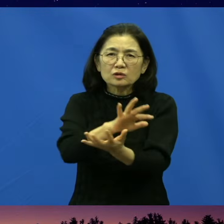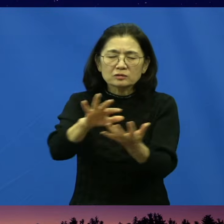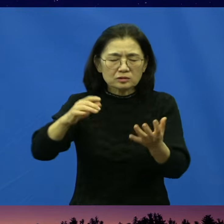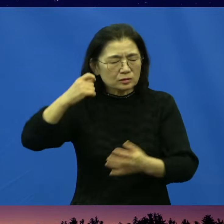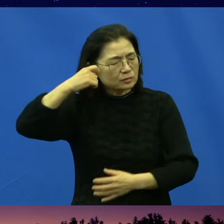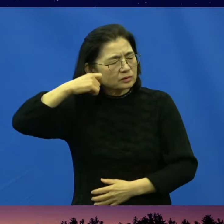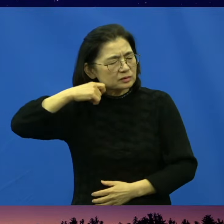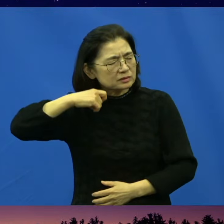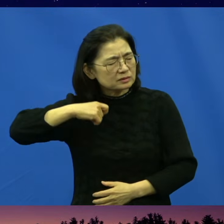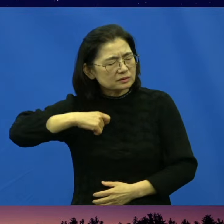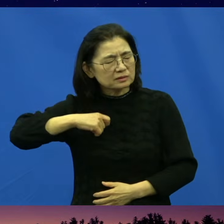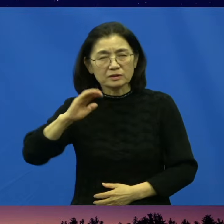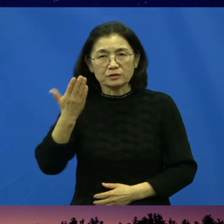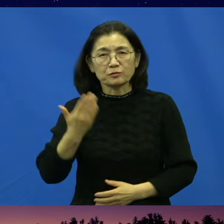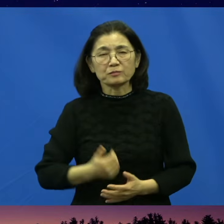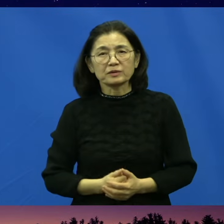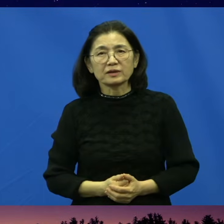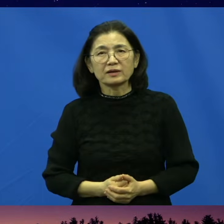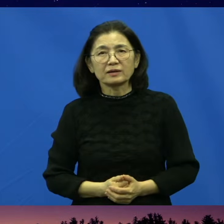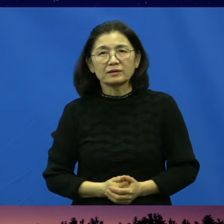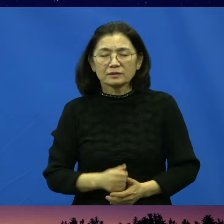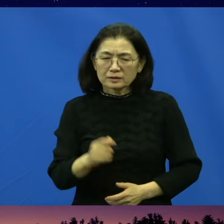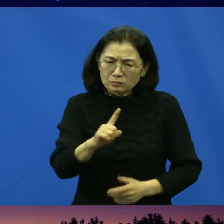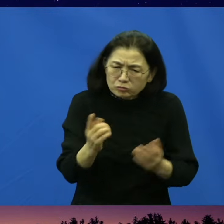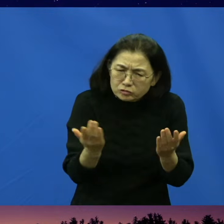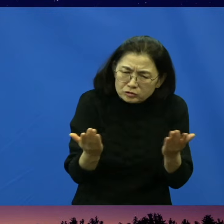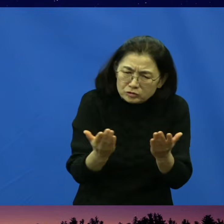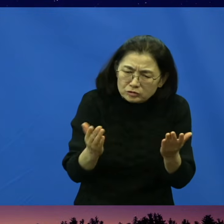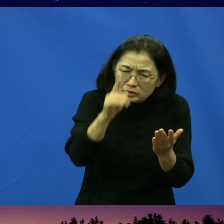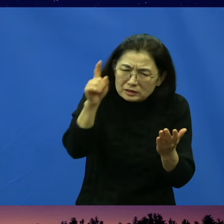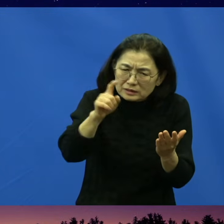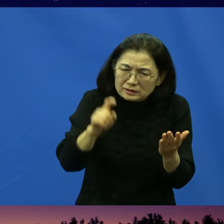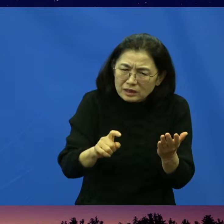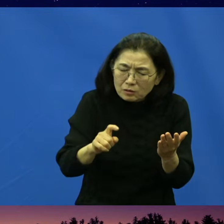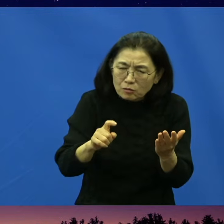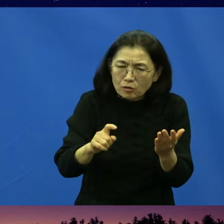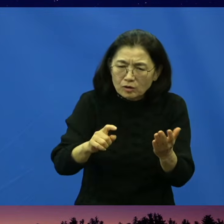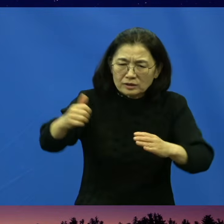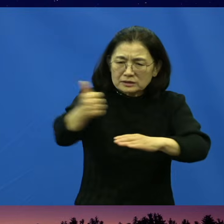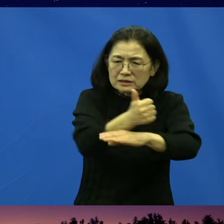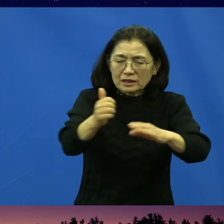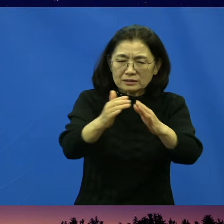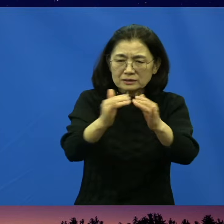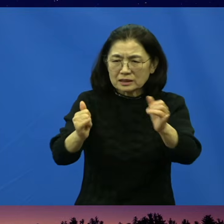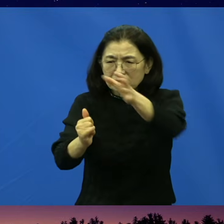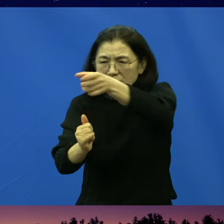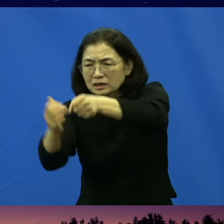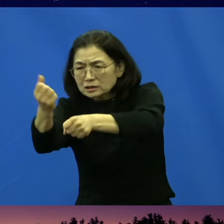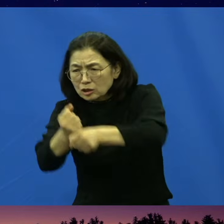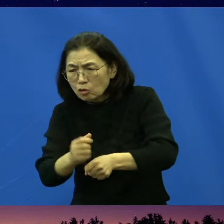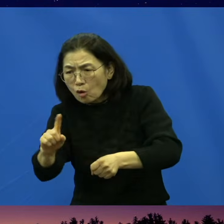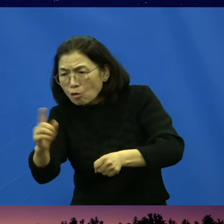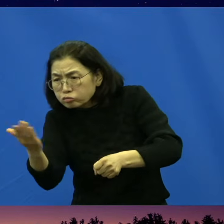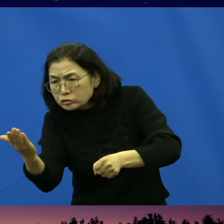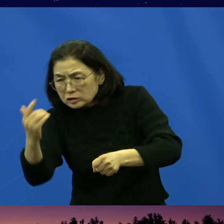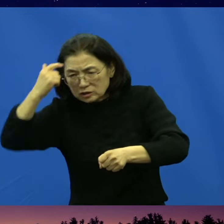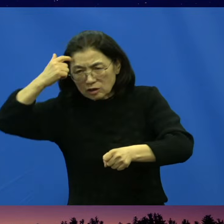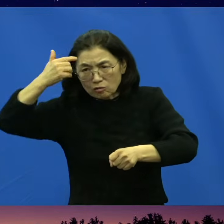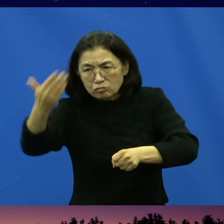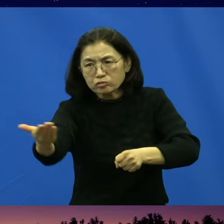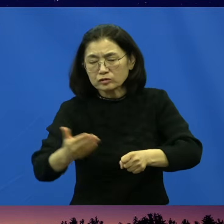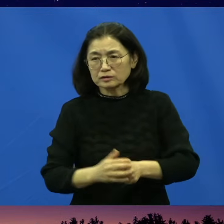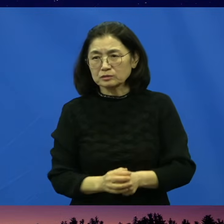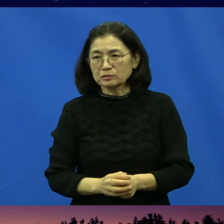느낍니다. 그래서 무슨 일이 있는 거냐고 지나가는 사람들에게 붙들고 물었습니다. 그러니까